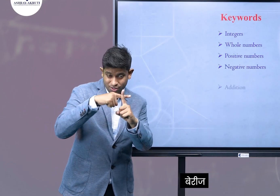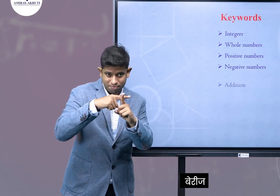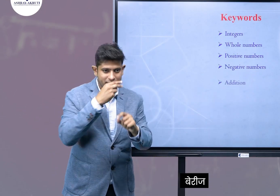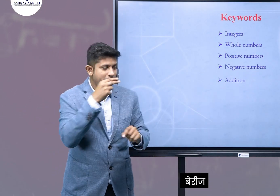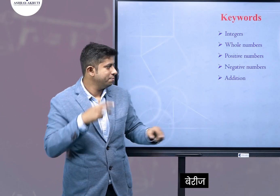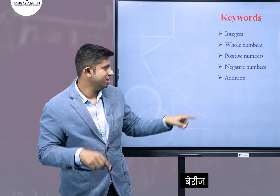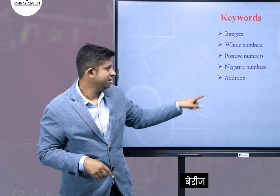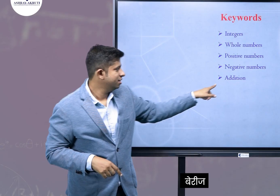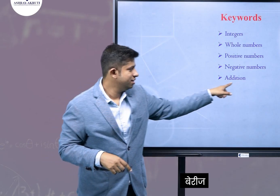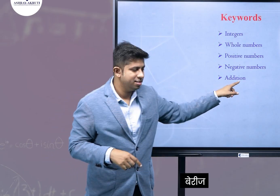बेरीज,